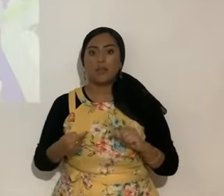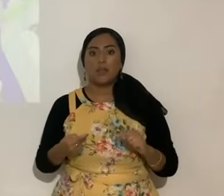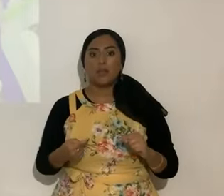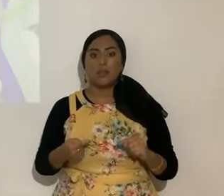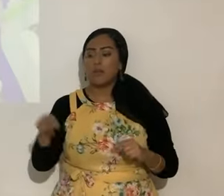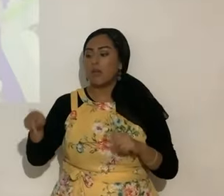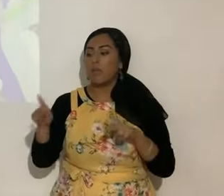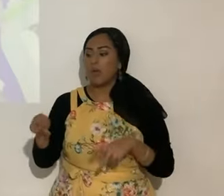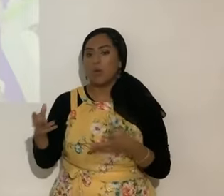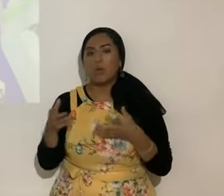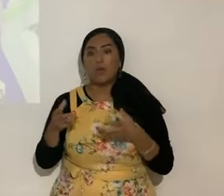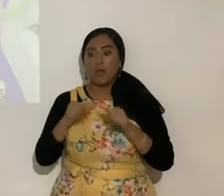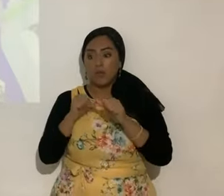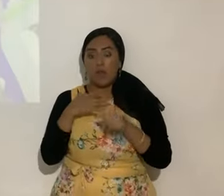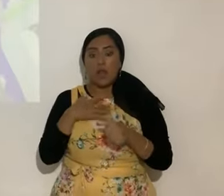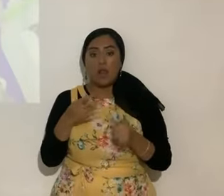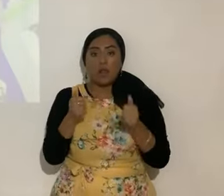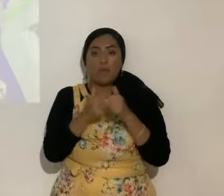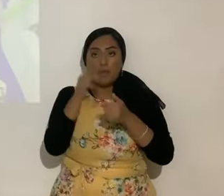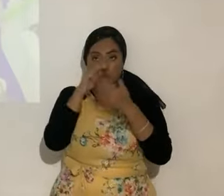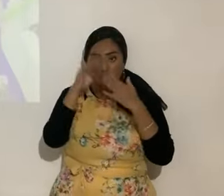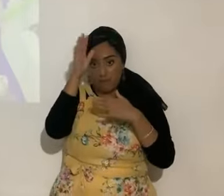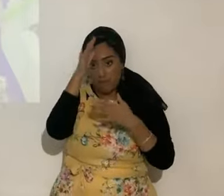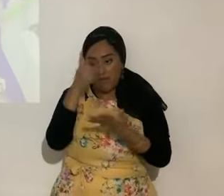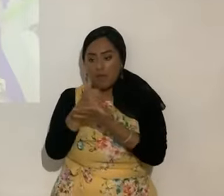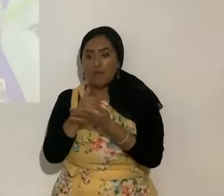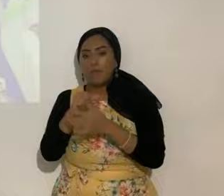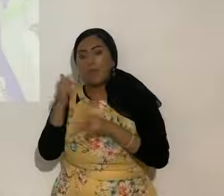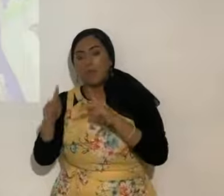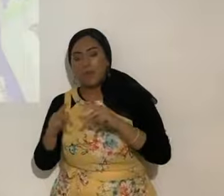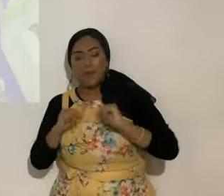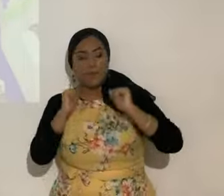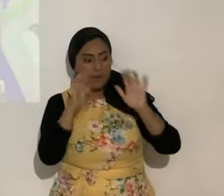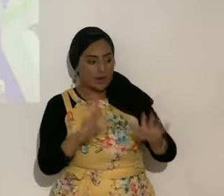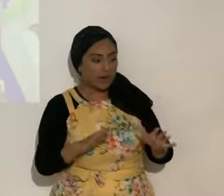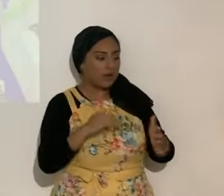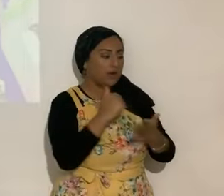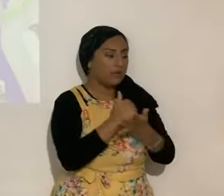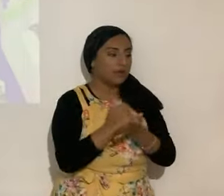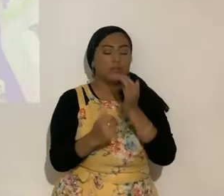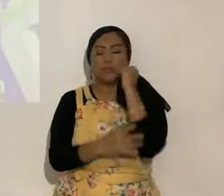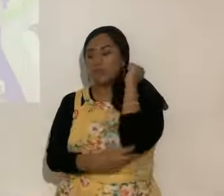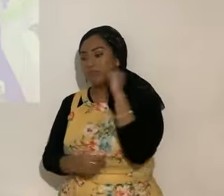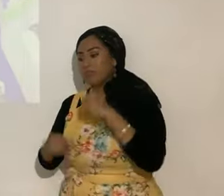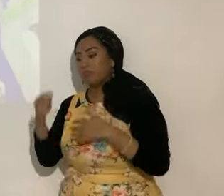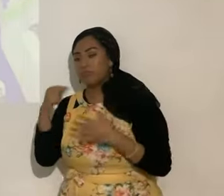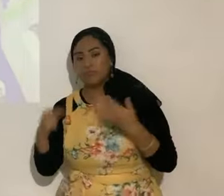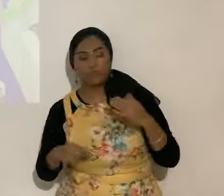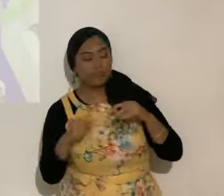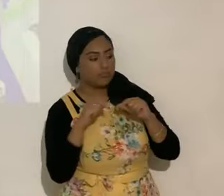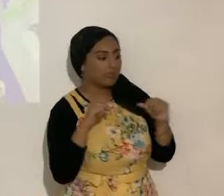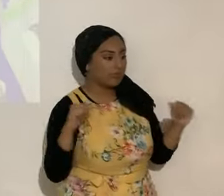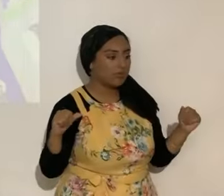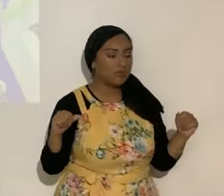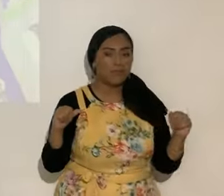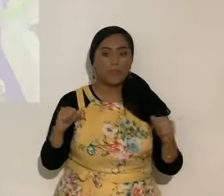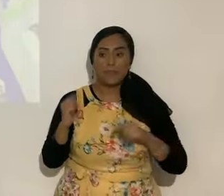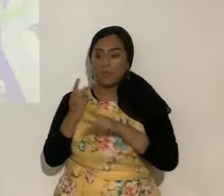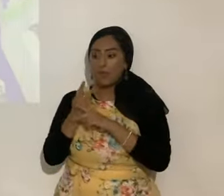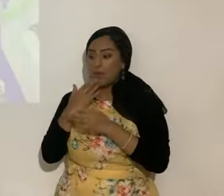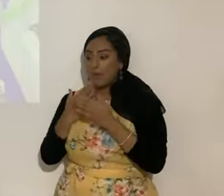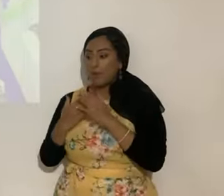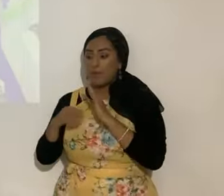quiso esa persona, siempre agradar al Eterno, hacer bien a los demás, bendecir a los demás, dar ayuda, ayuda al pobre, etcétera, etcétera, etcétera, cumplir